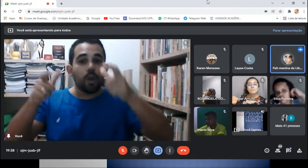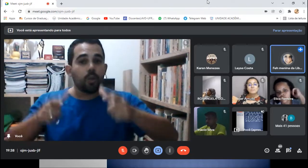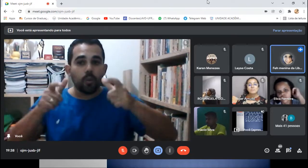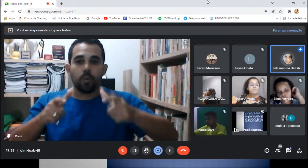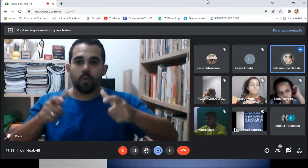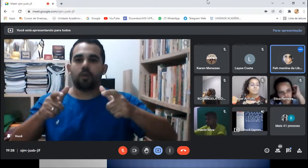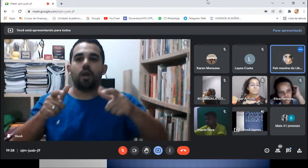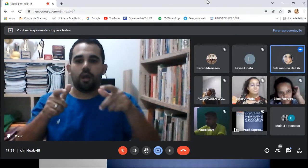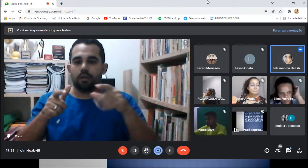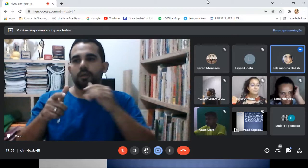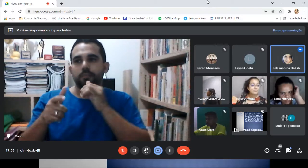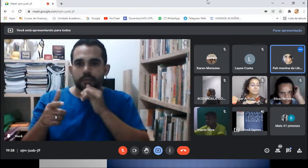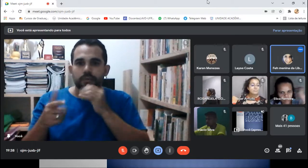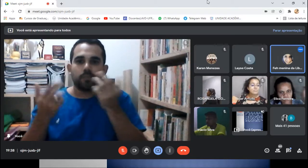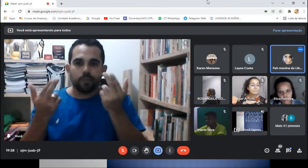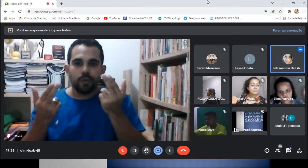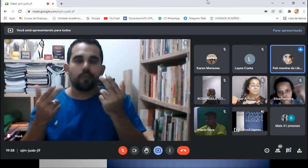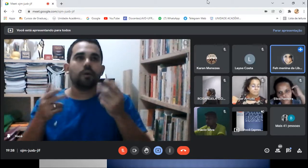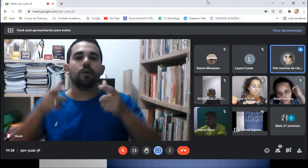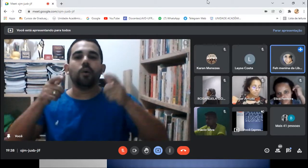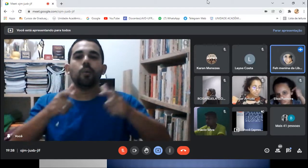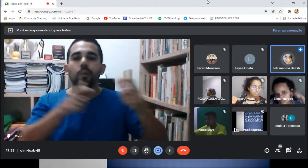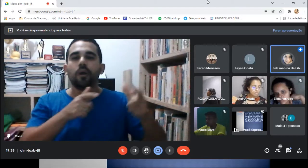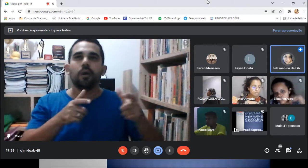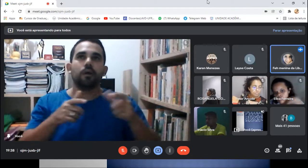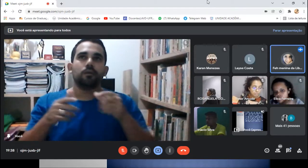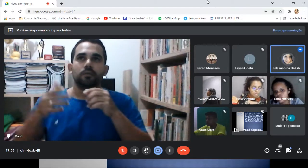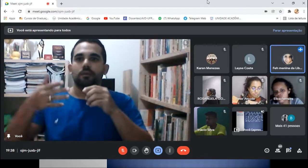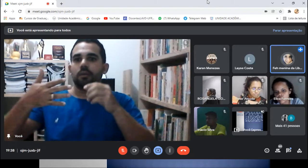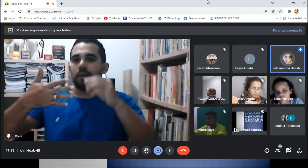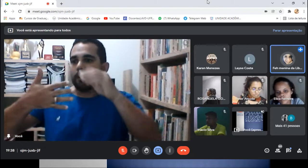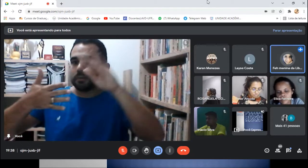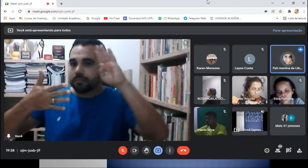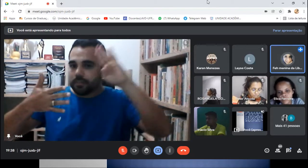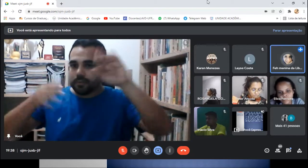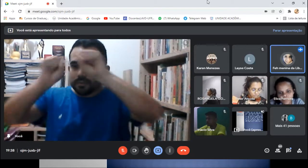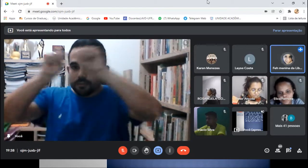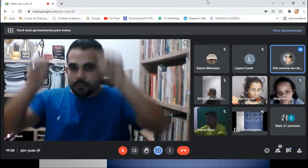articulação, que é realizada num determinado espaço,